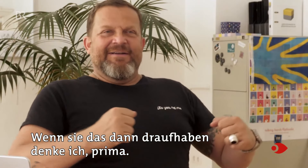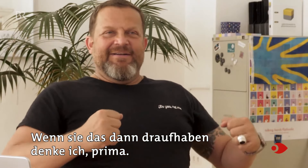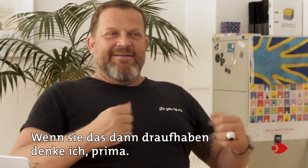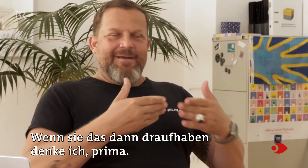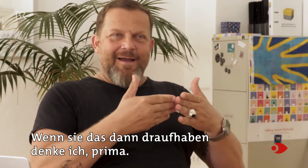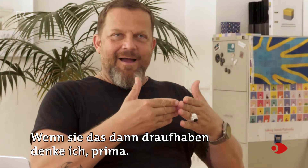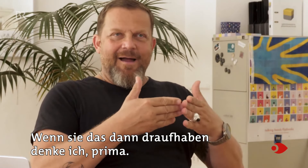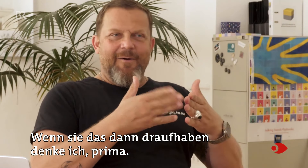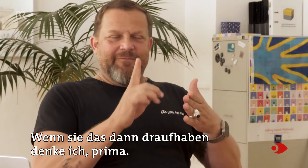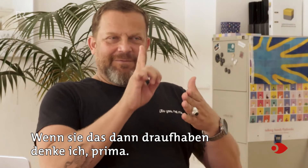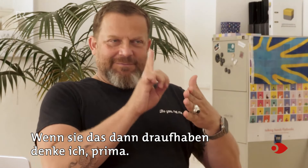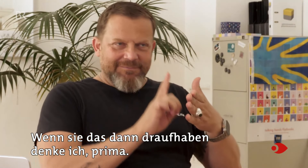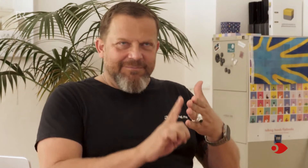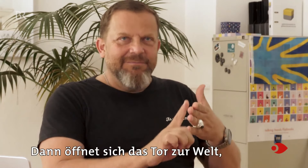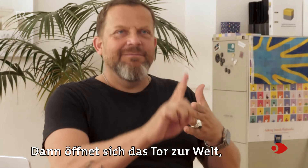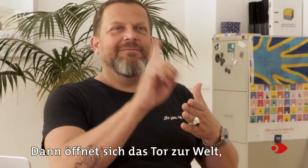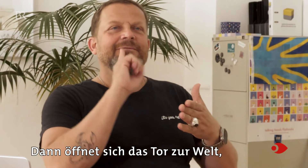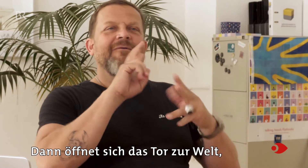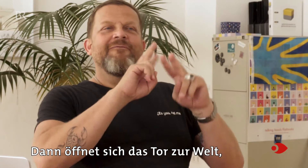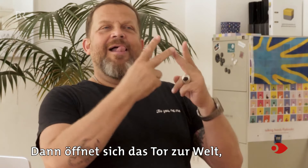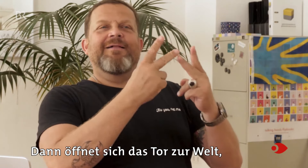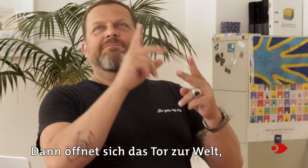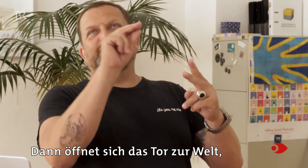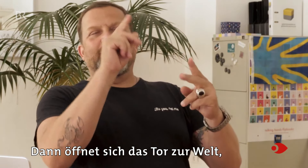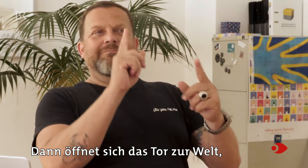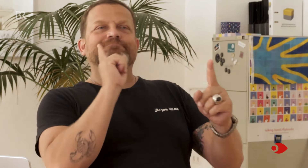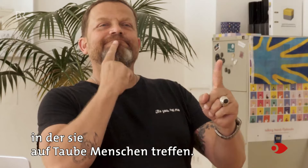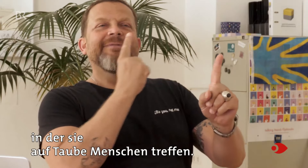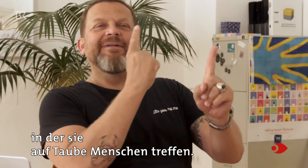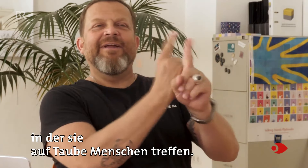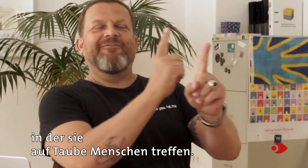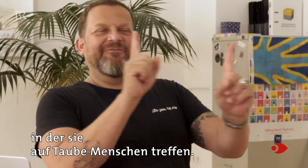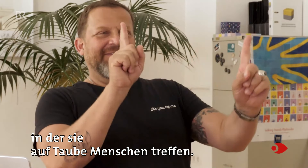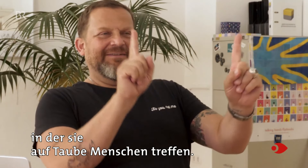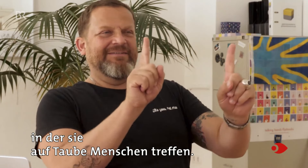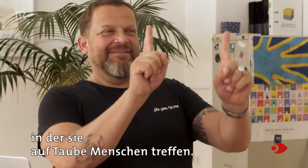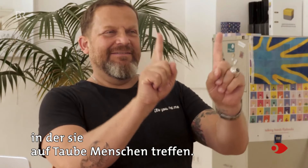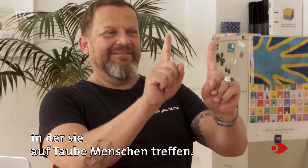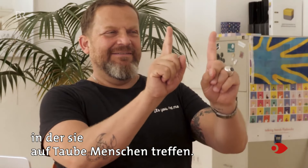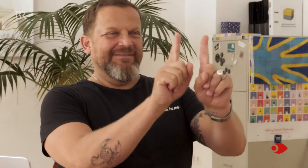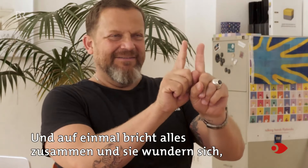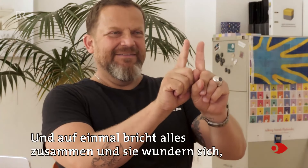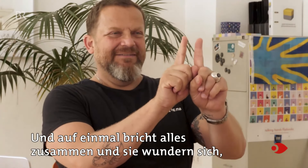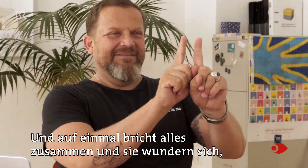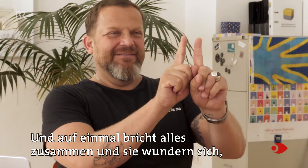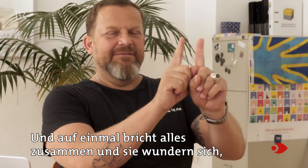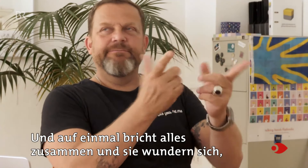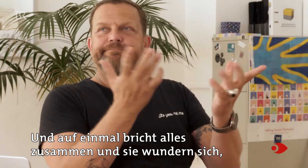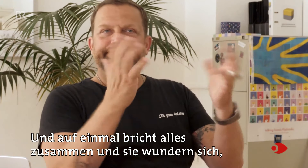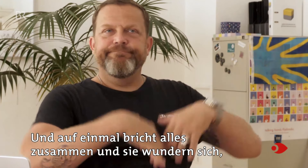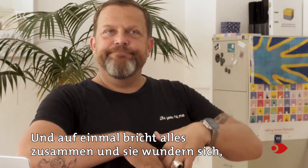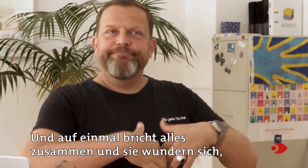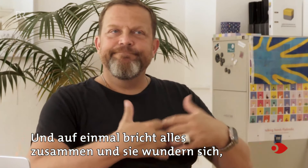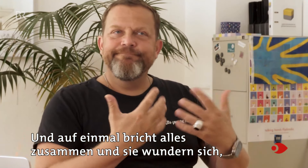drauf haben, denke ich, prima. Dann öffnet sich das Tor zur Welt, in der sie auf taube Menschen treffen. Und auf einmal bricht alles zusammen und sie wundern